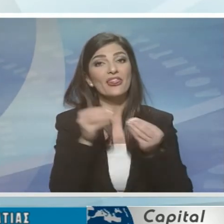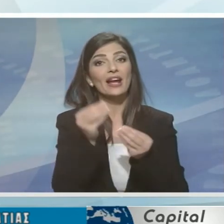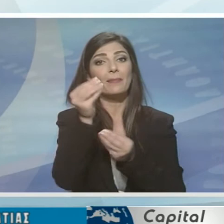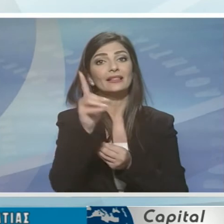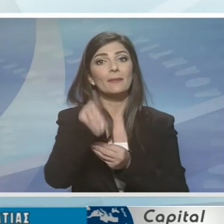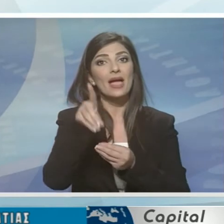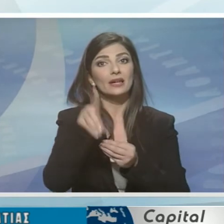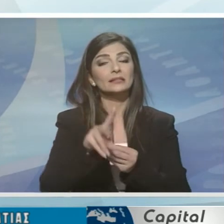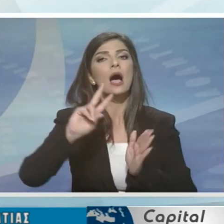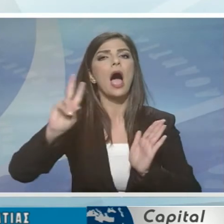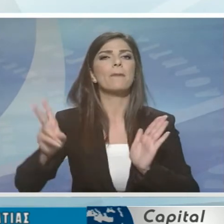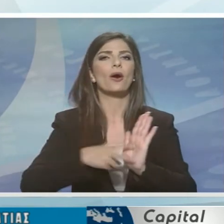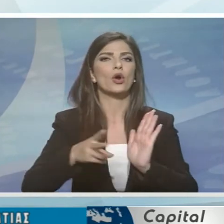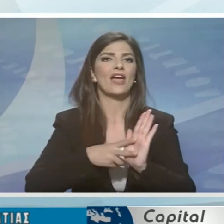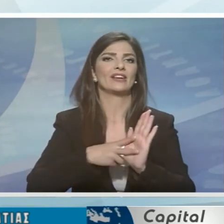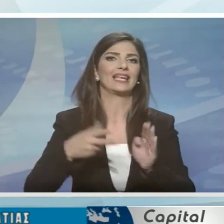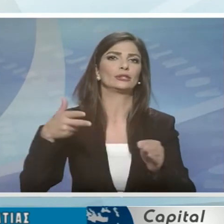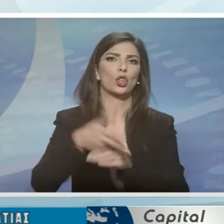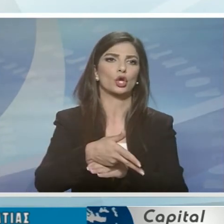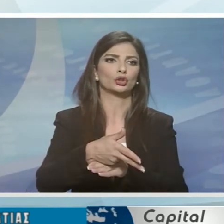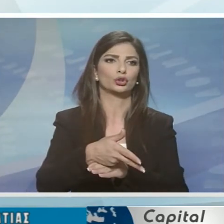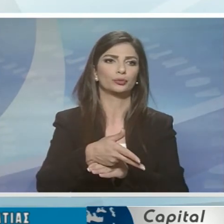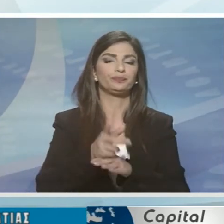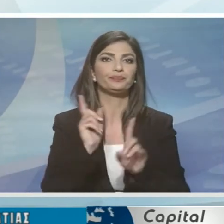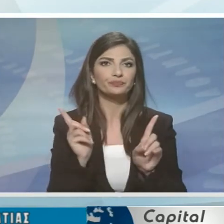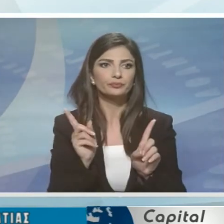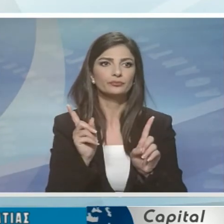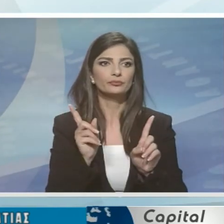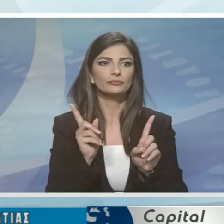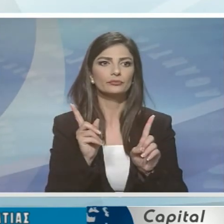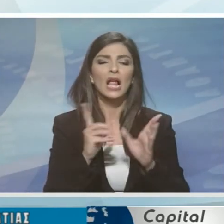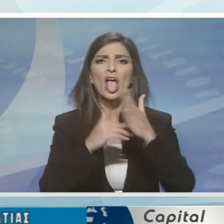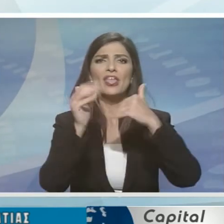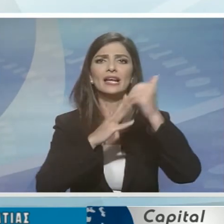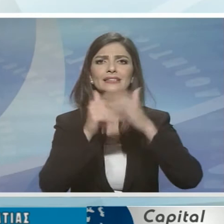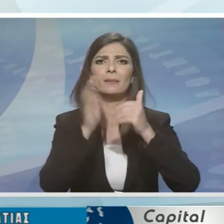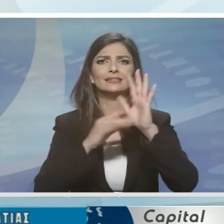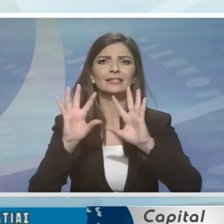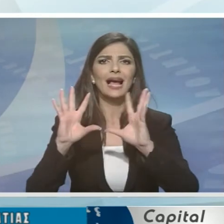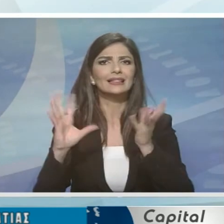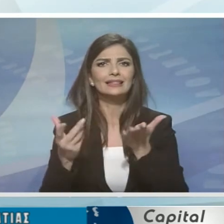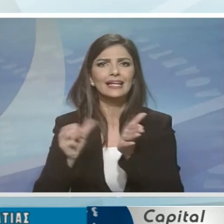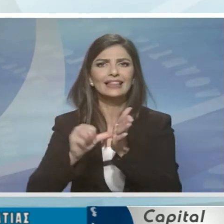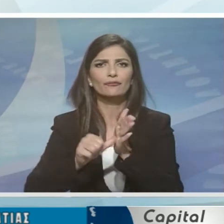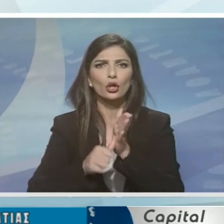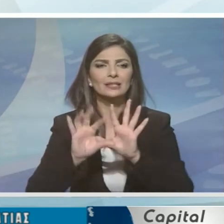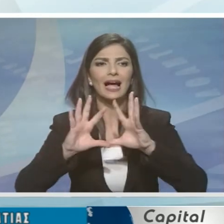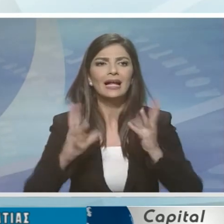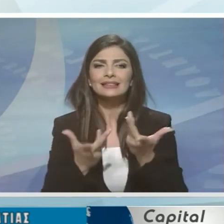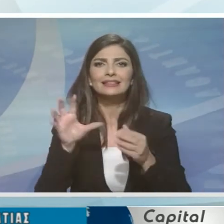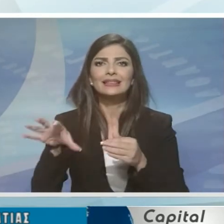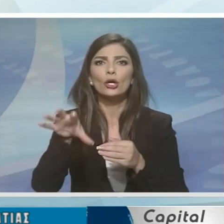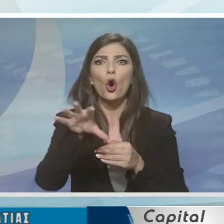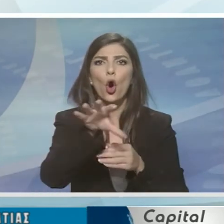απαγόρευση εισόδου οποιουδήποτε πολίτη ανεξαρτήτως υπηκότητας που δεν εμπίπτει στις πιο